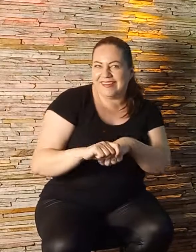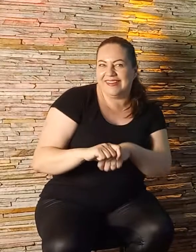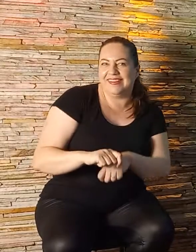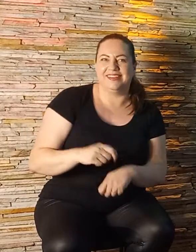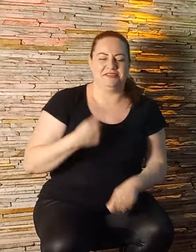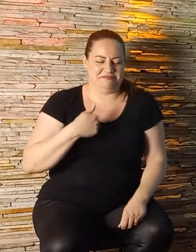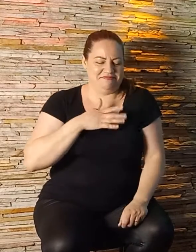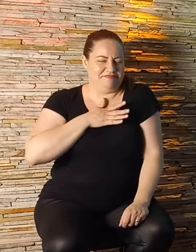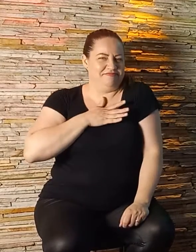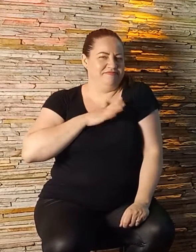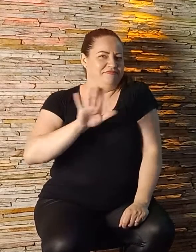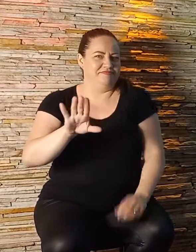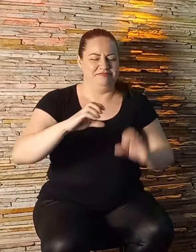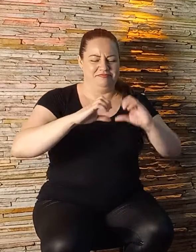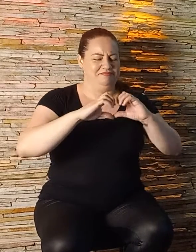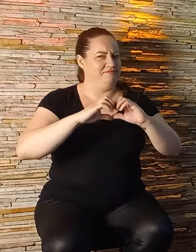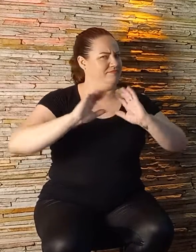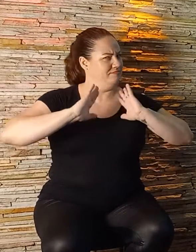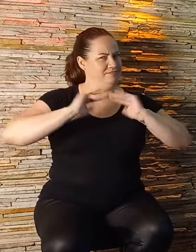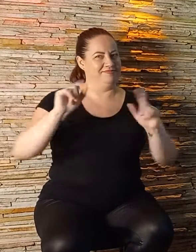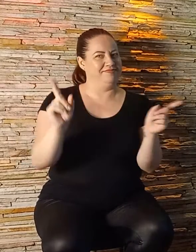não quero